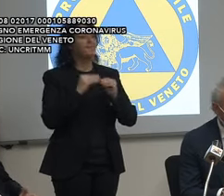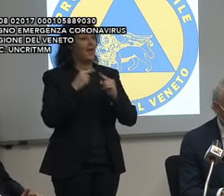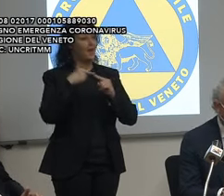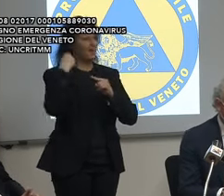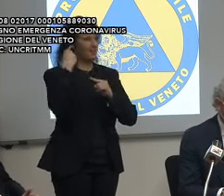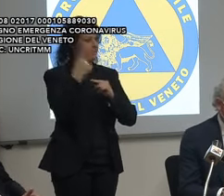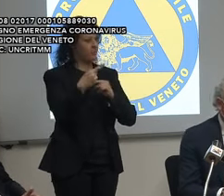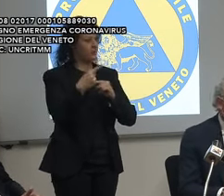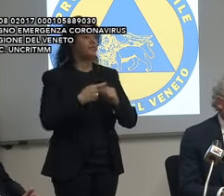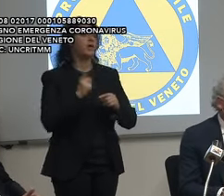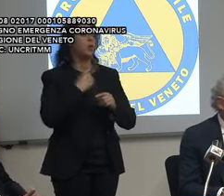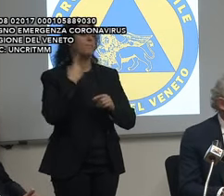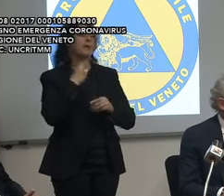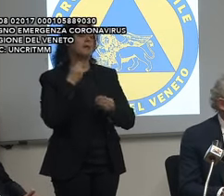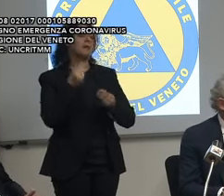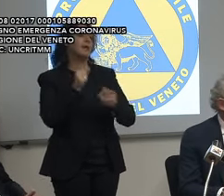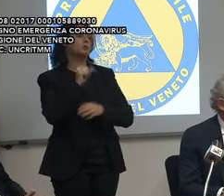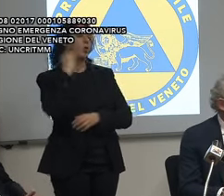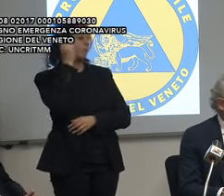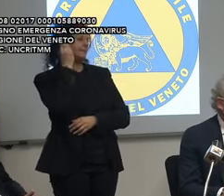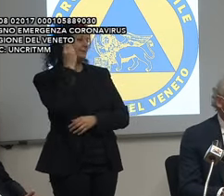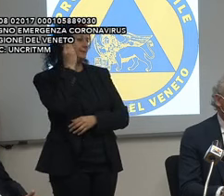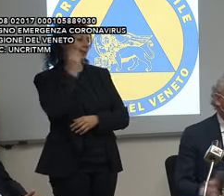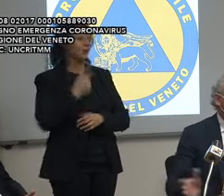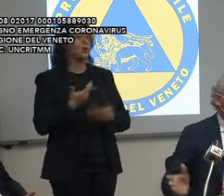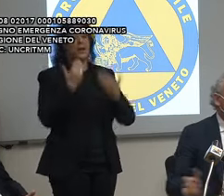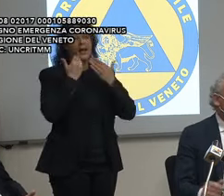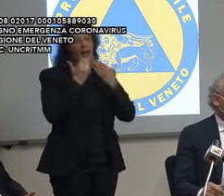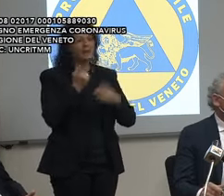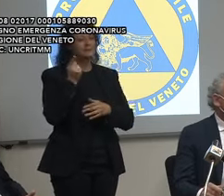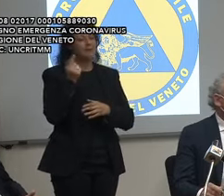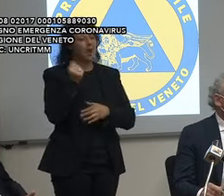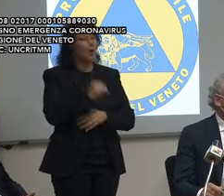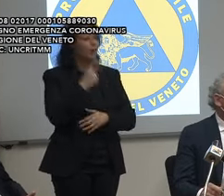opinioni. Grazie a tutti per la collaborazione di nuovo e